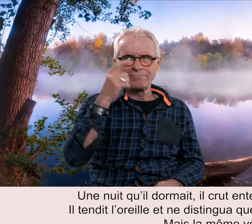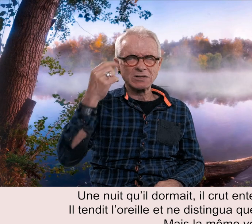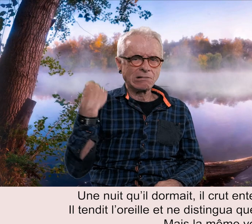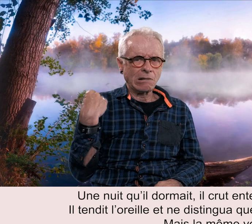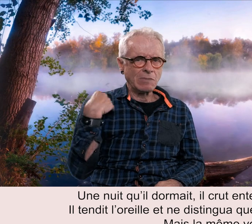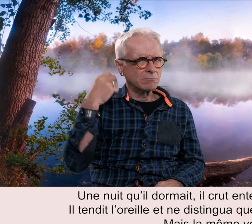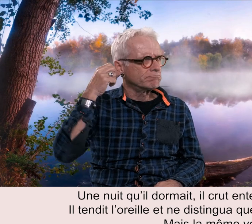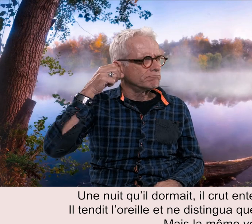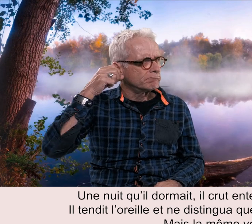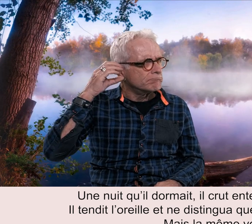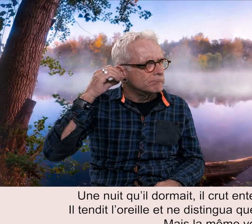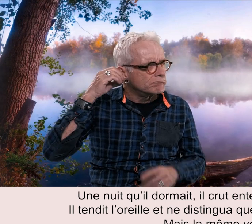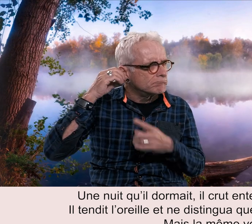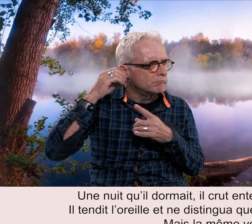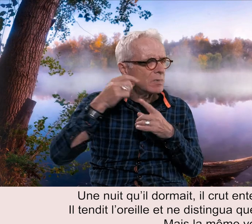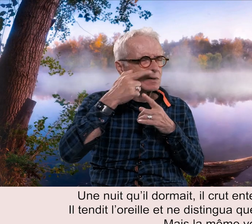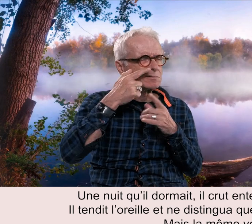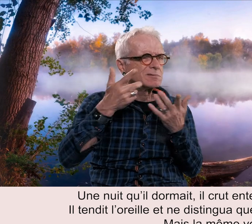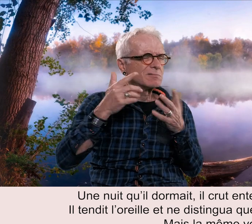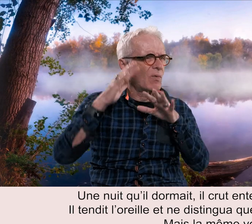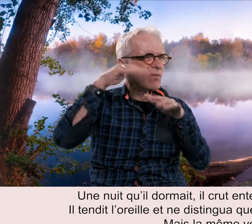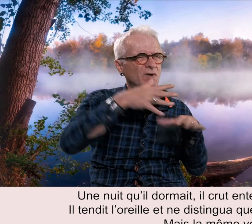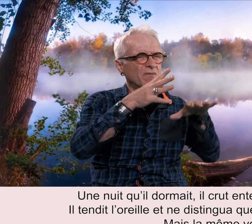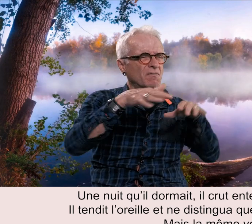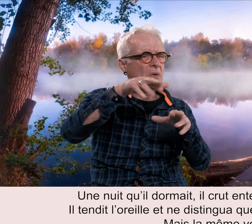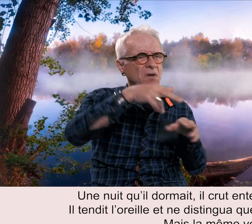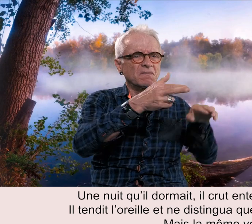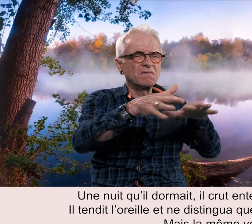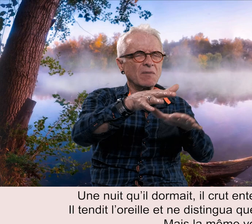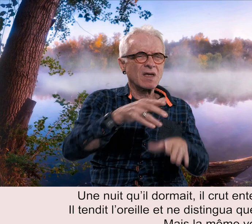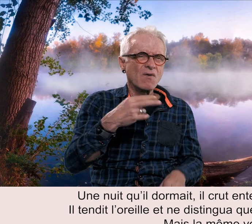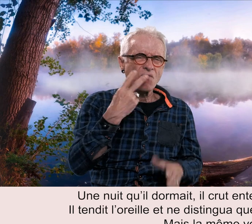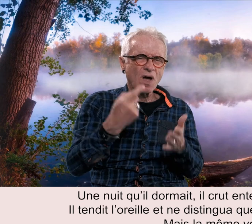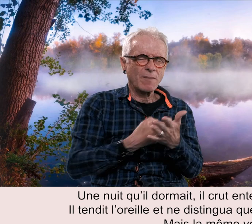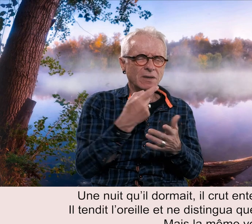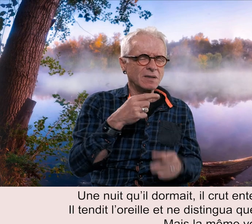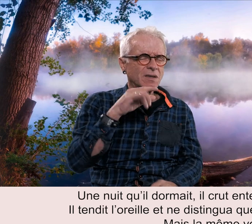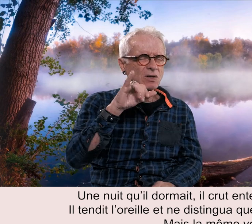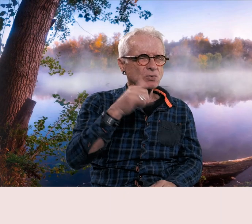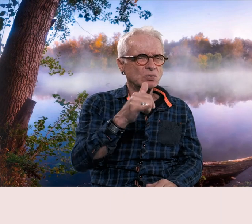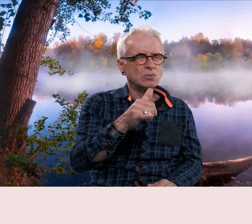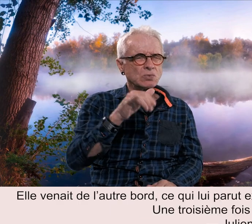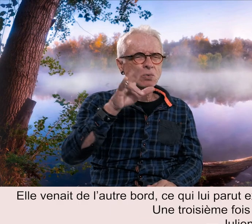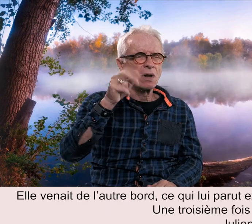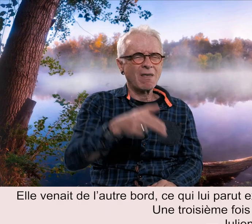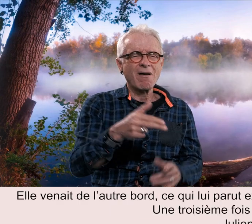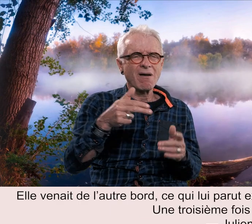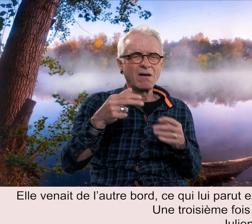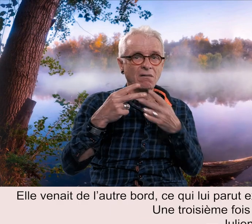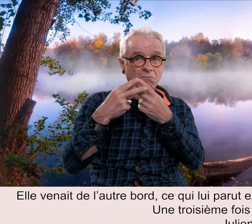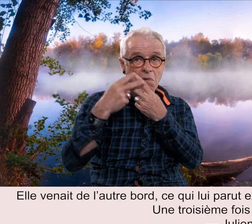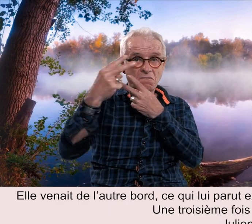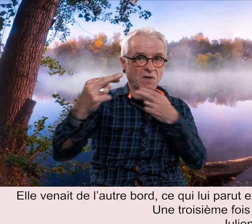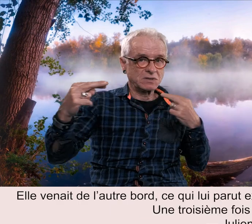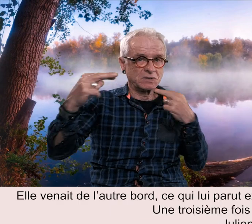Il tendit l'oreille et ne distingua que le mugissement des flots. Mais la même voix reprit « Julien ! » Elle venait de l'autre